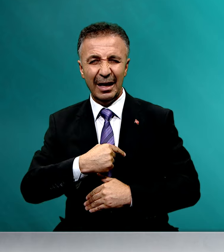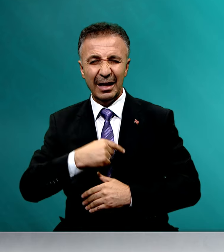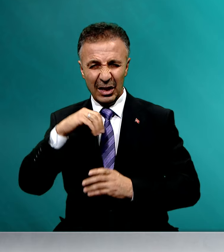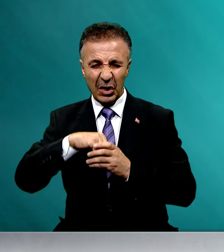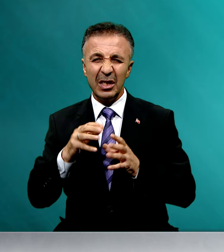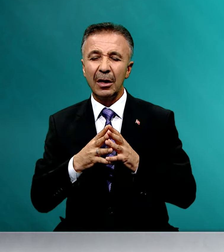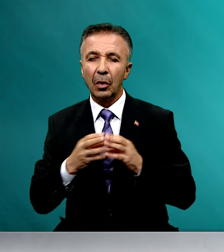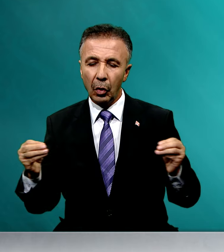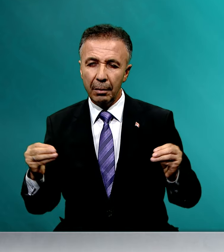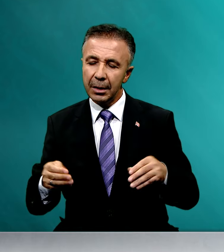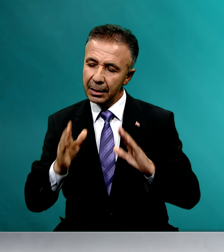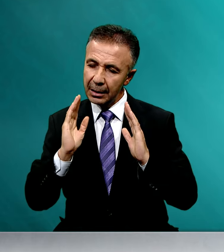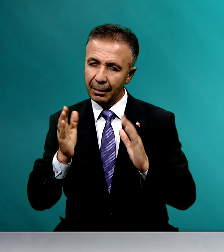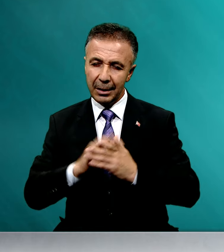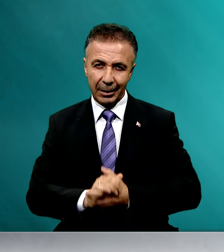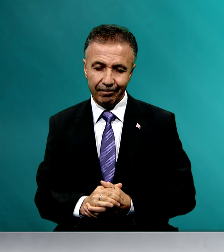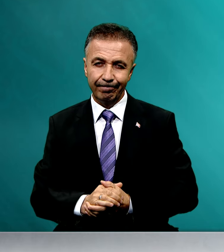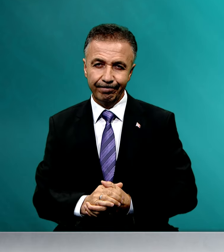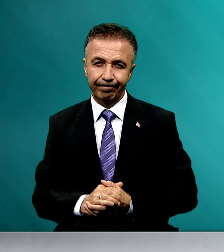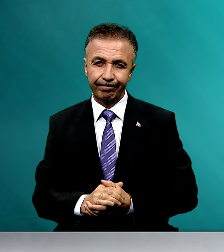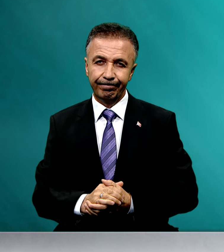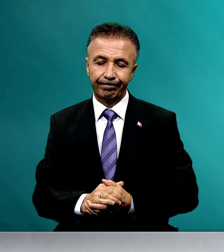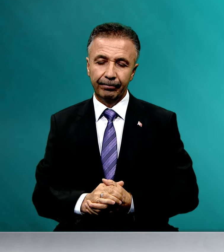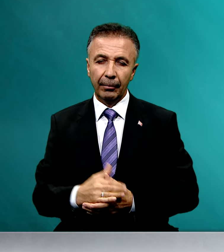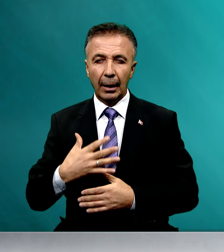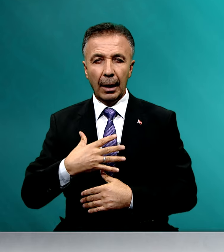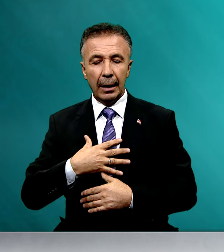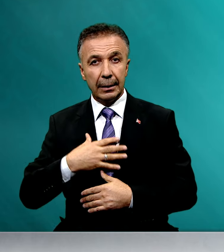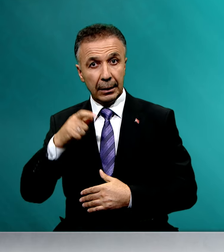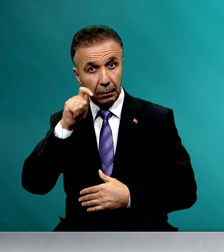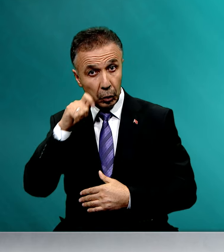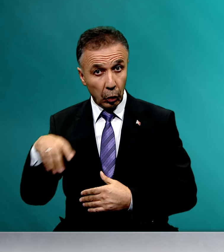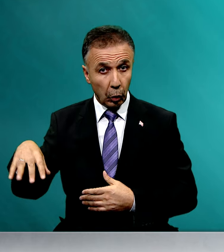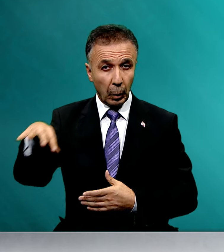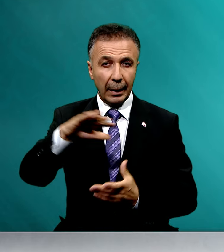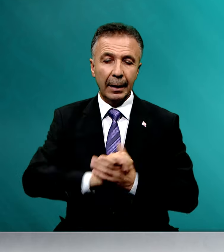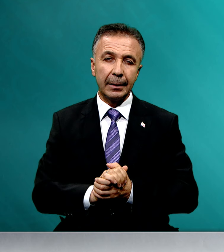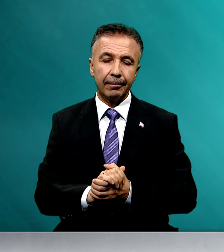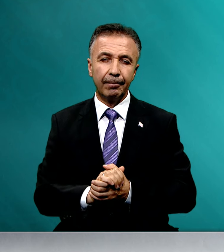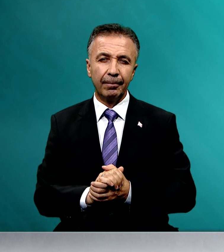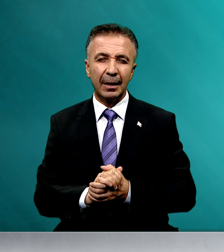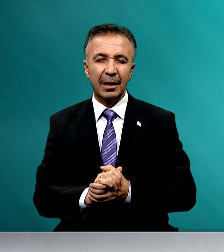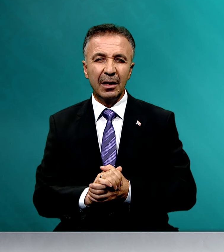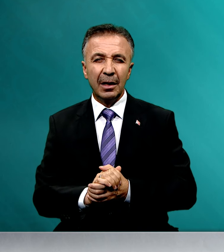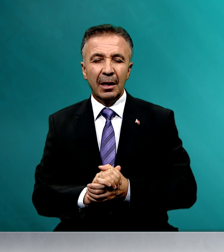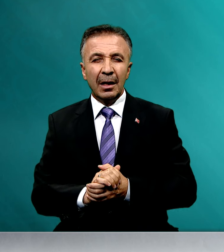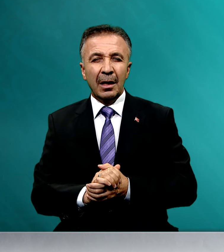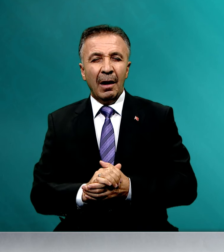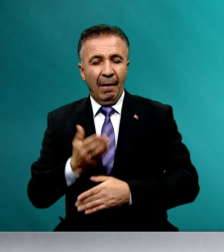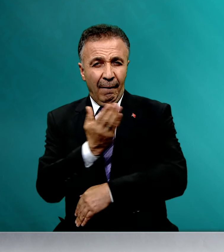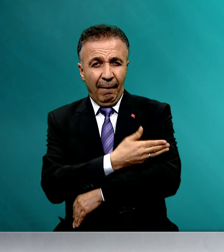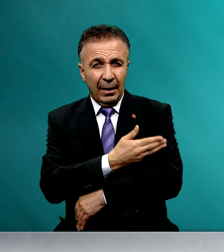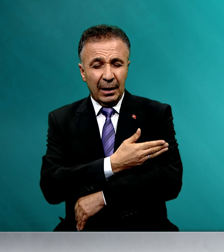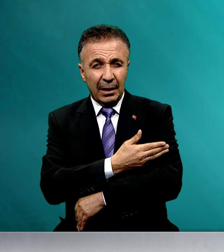da devam edecektir. Aziz Müslümanlar, cennet vatanımızda gözü